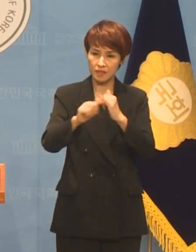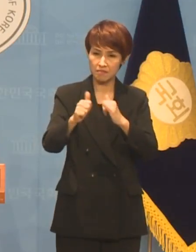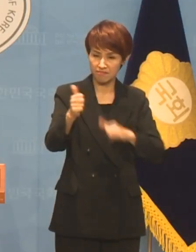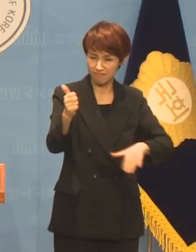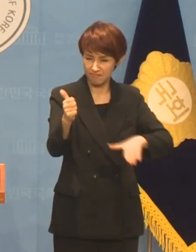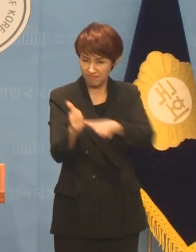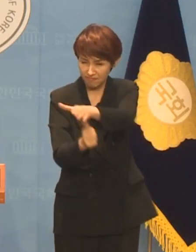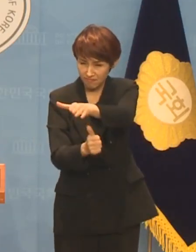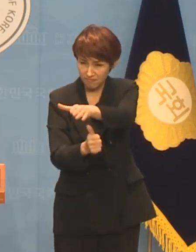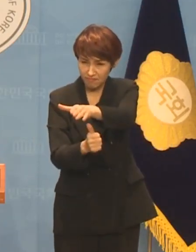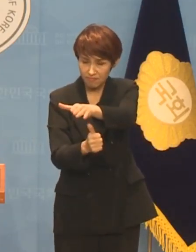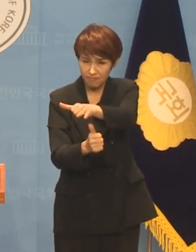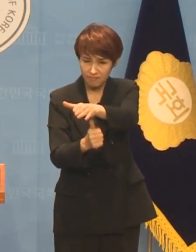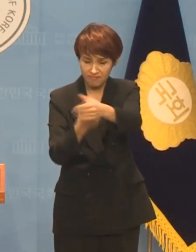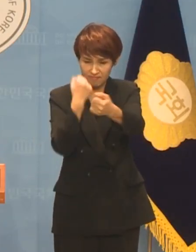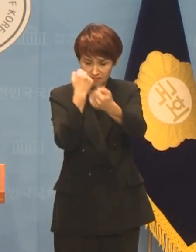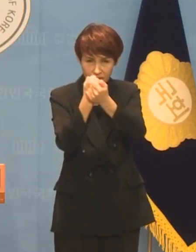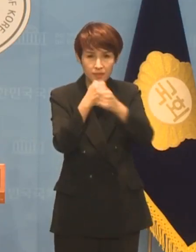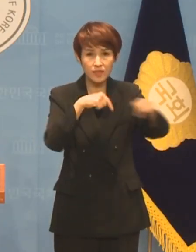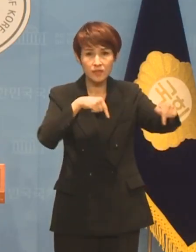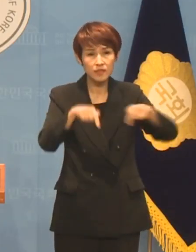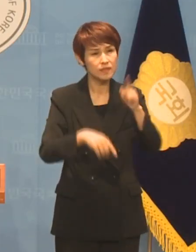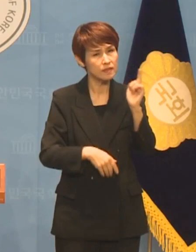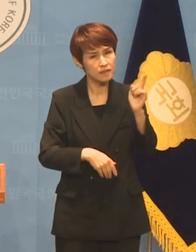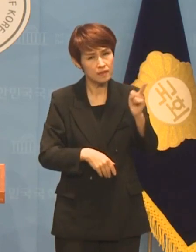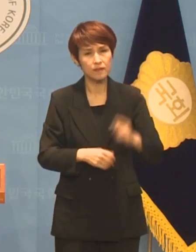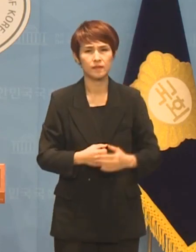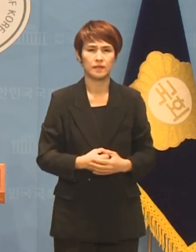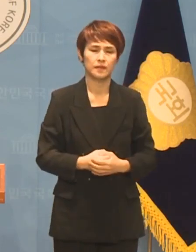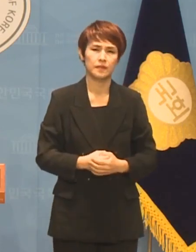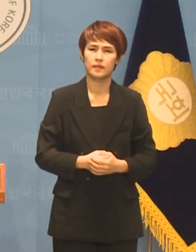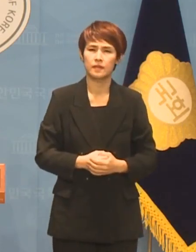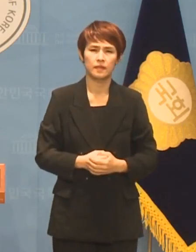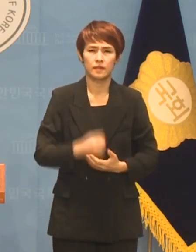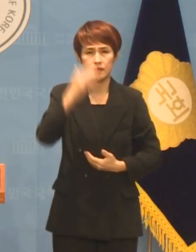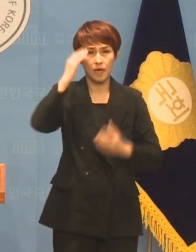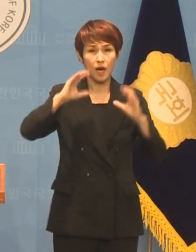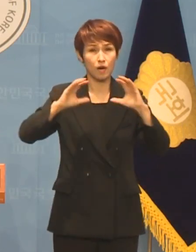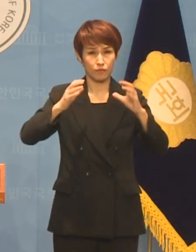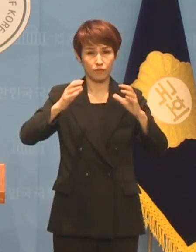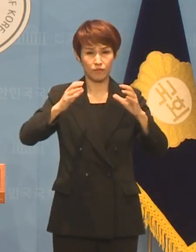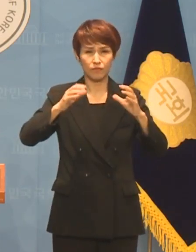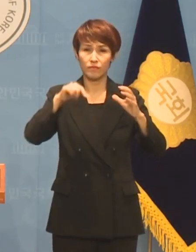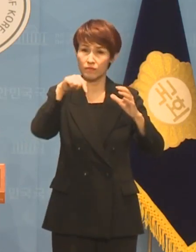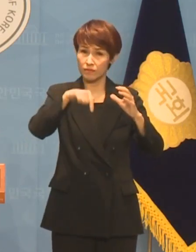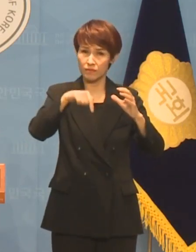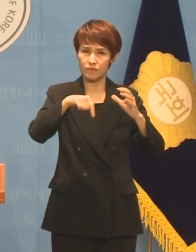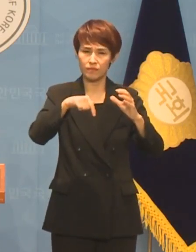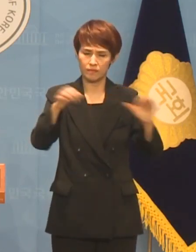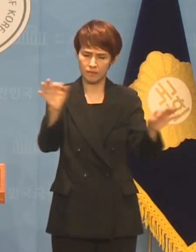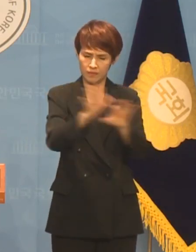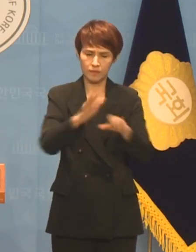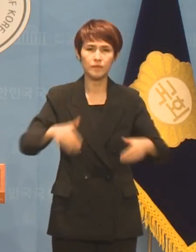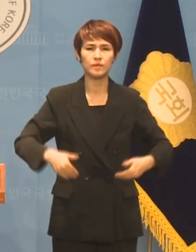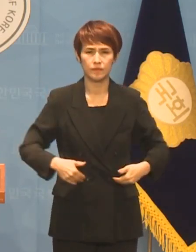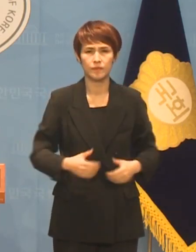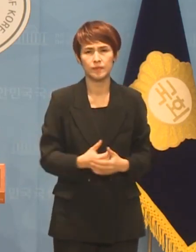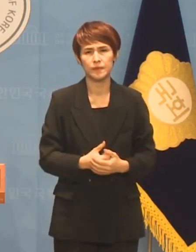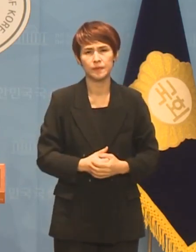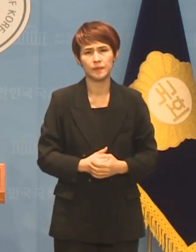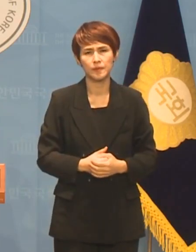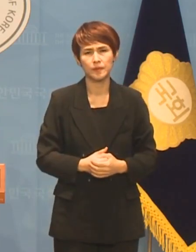짓밟는 인면수심의 정치, 이제 대한민국에서 사라져야 합니다.